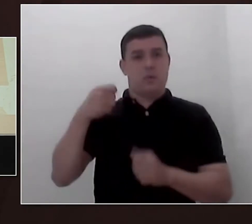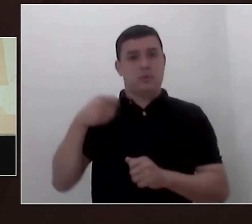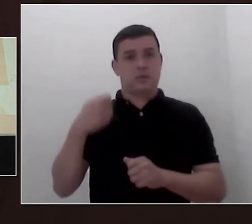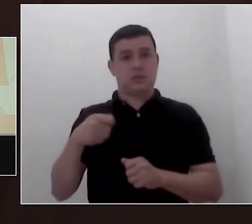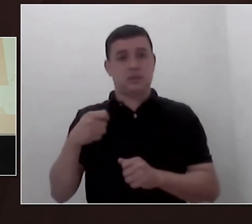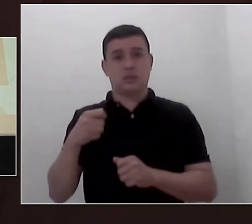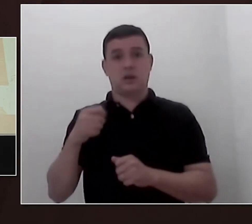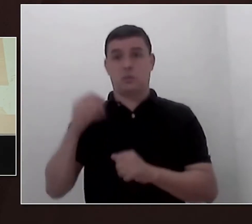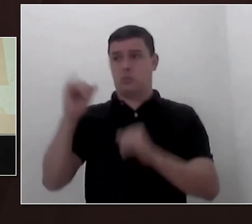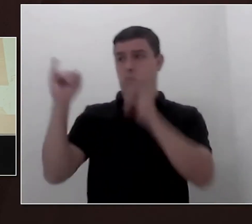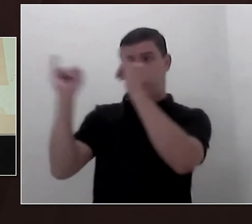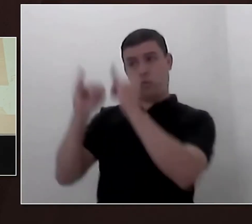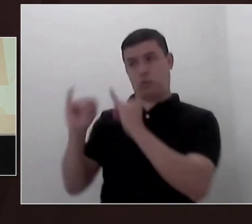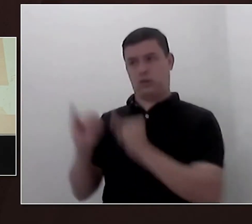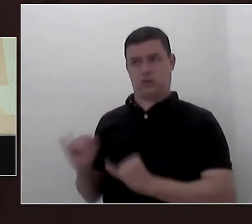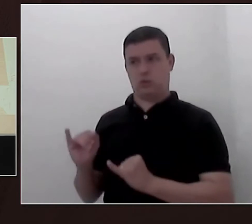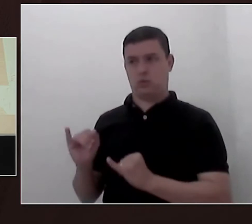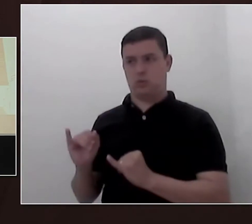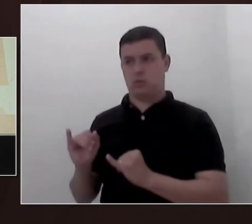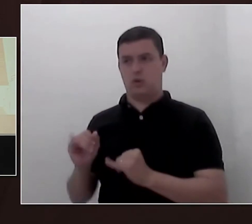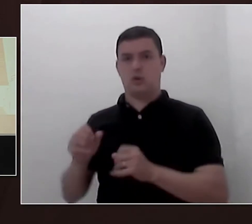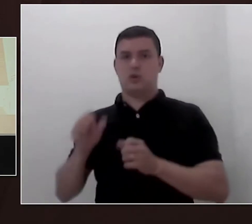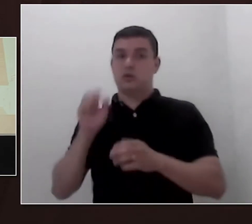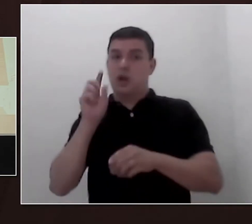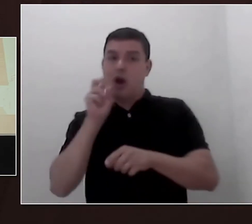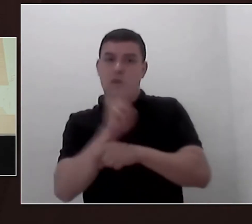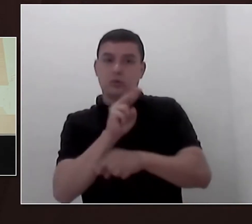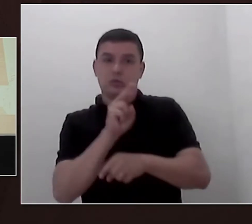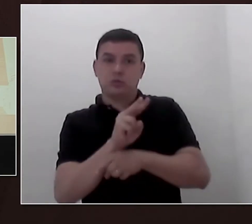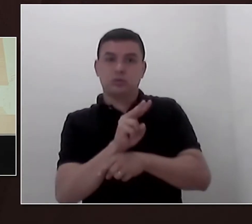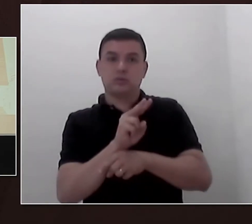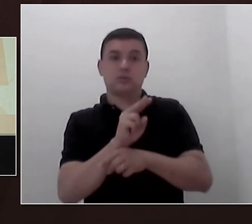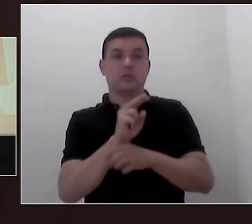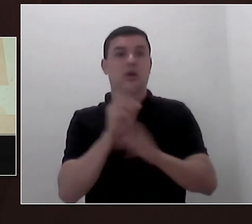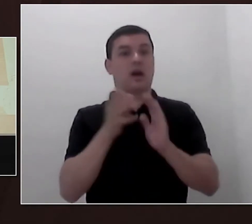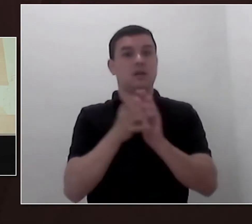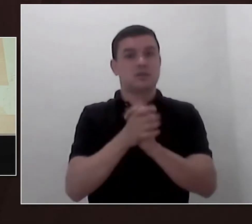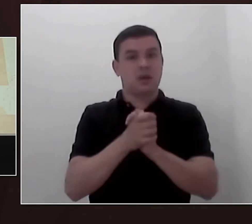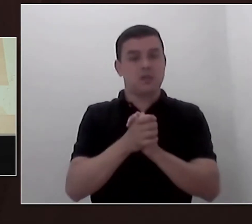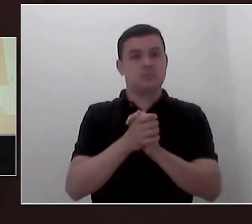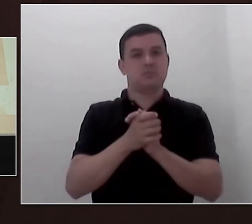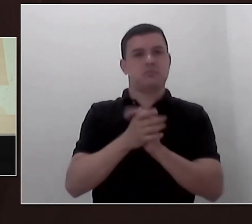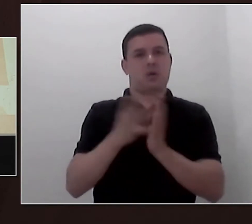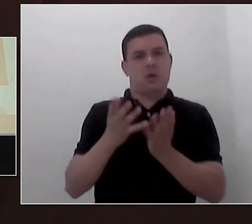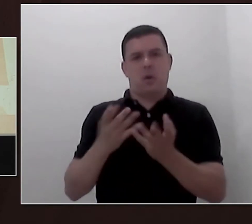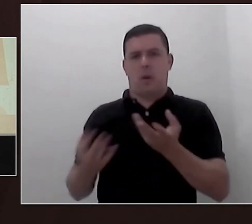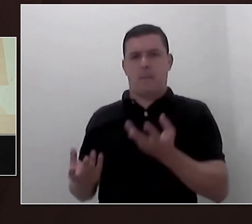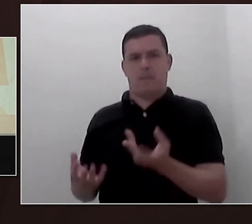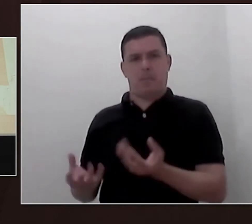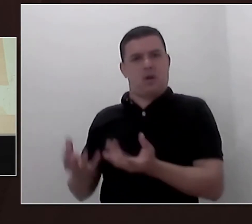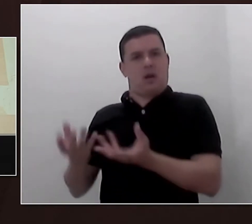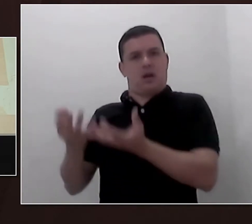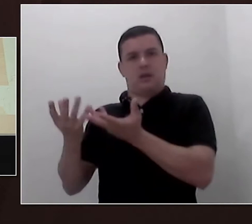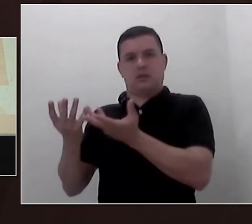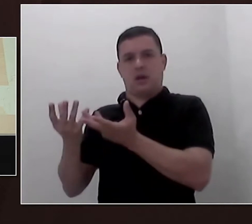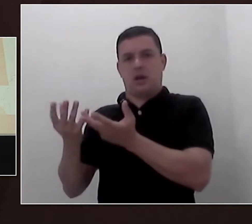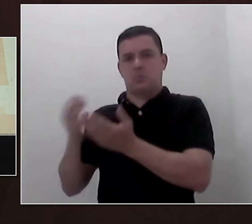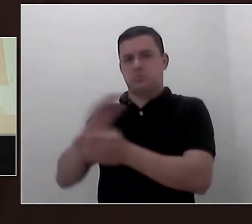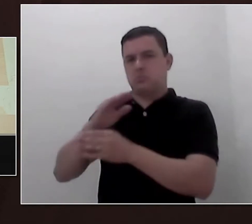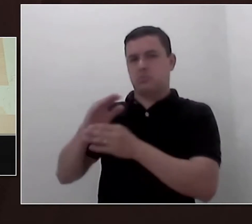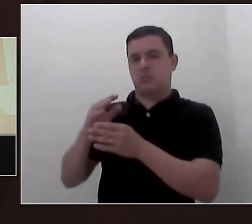casamenteira. Se você quer ter sucesso na sua lavoura, vai no templo, oferece sacrifício para um deus,